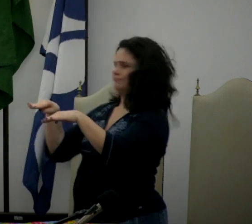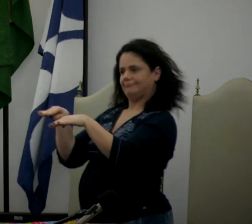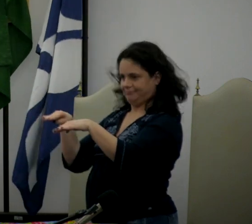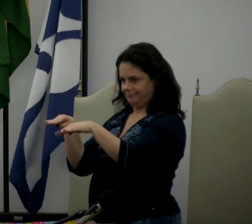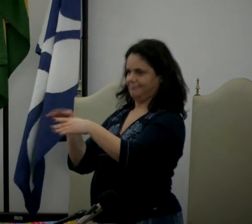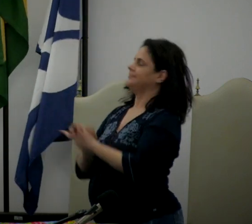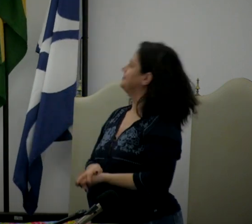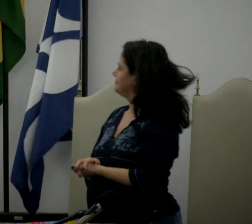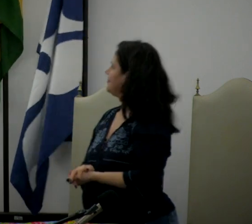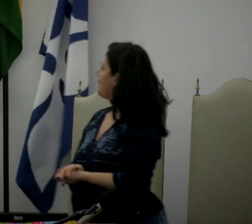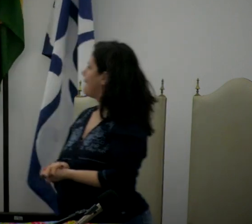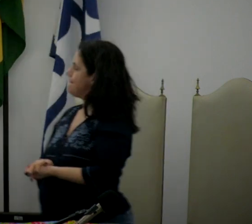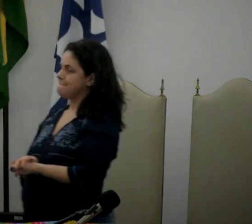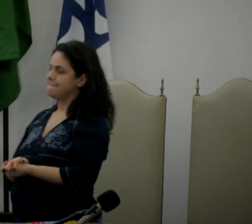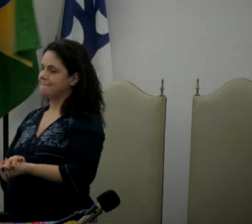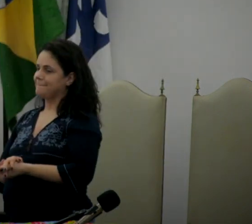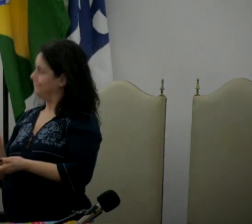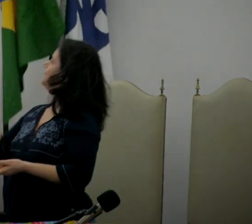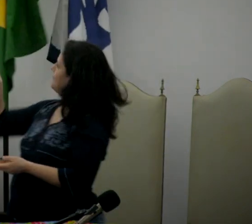sem que uma subalterne a outra.